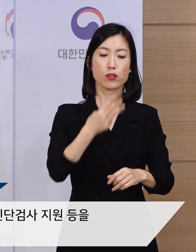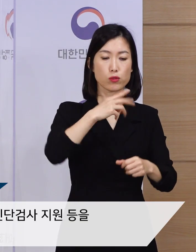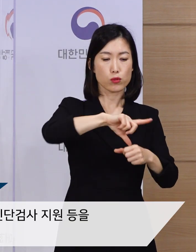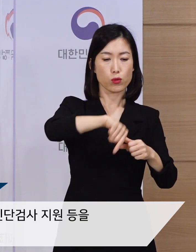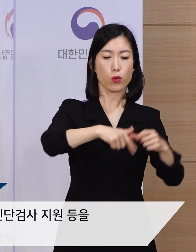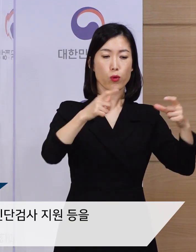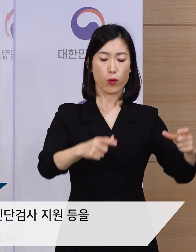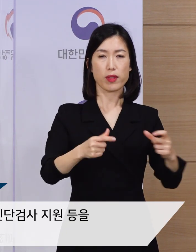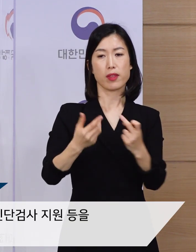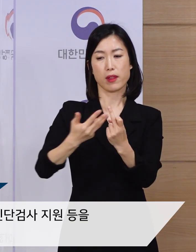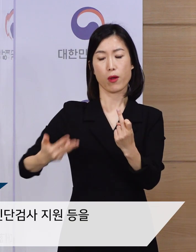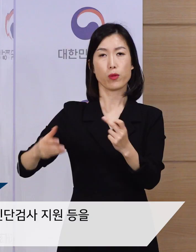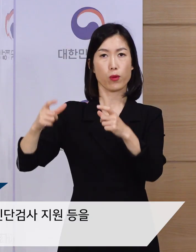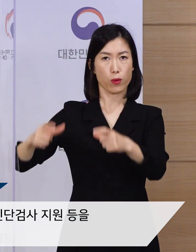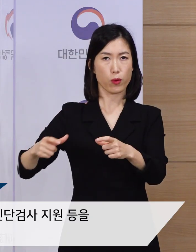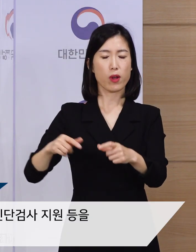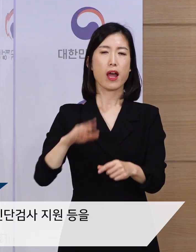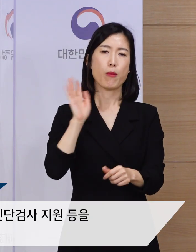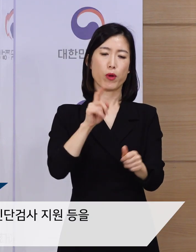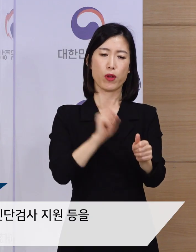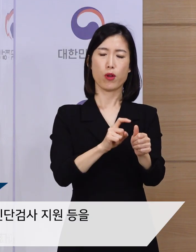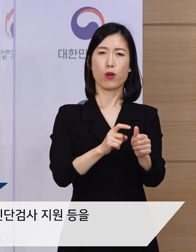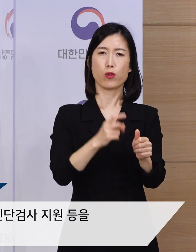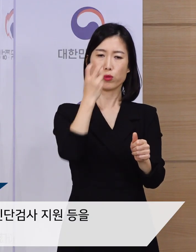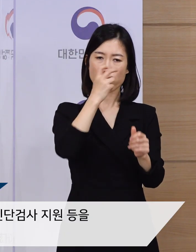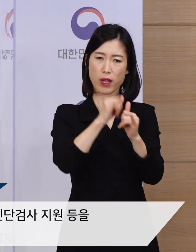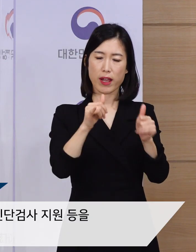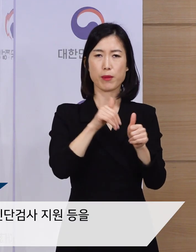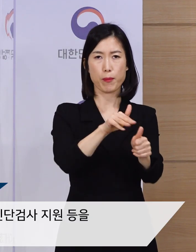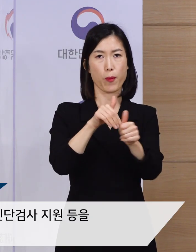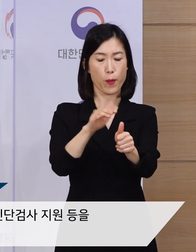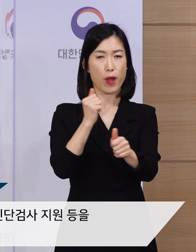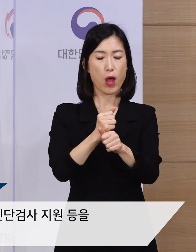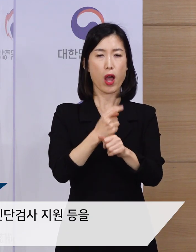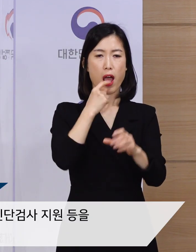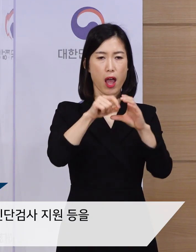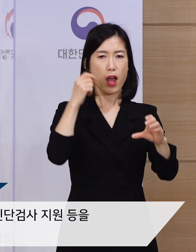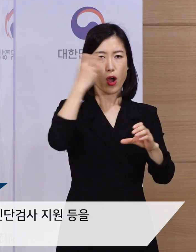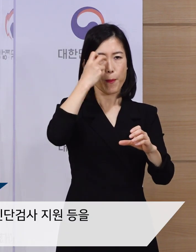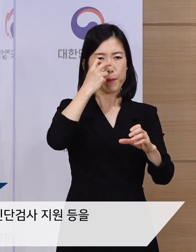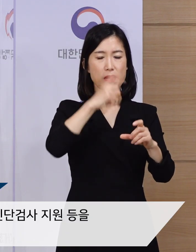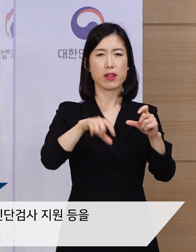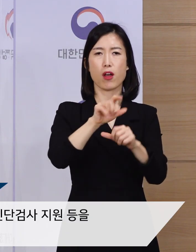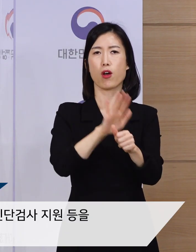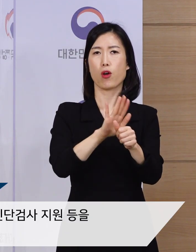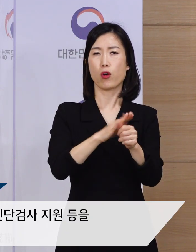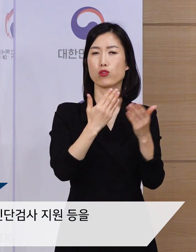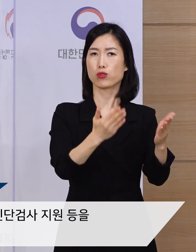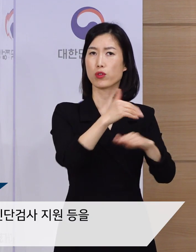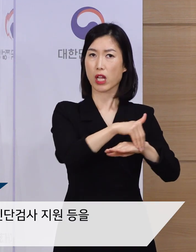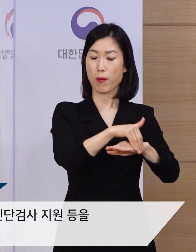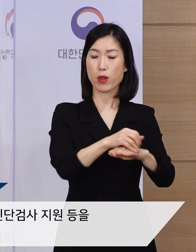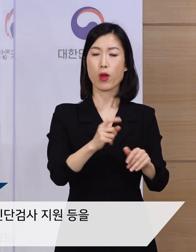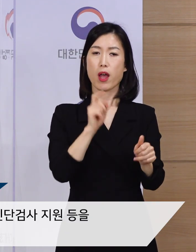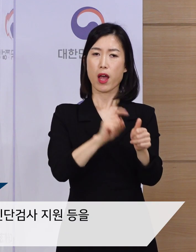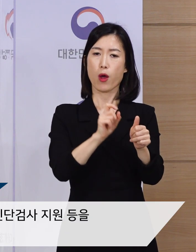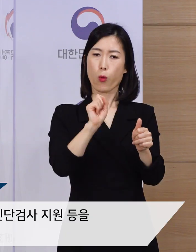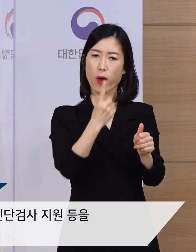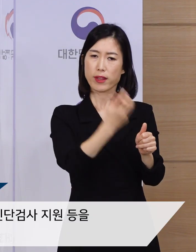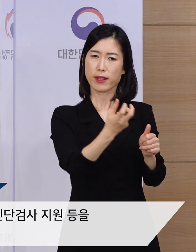수도권과 강원도에 대해서는 역학조사관의 파견, 진단검사 지원 등을 확대하며 역학조사와